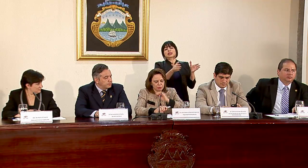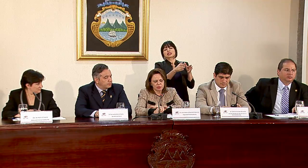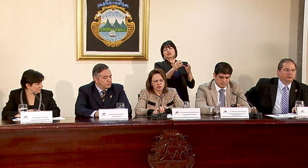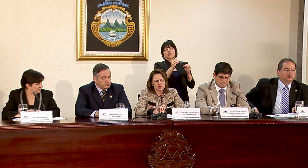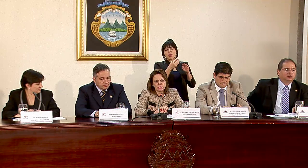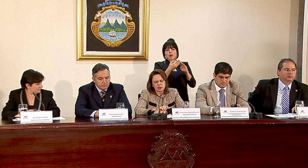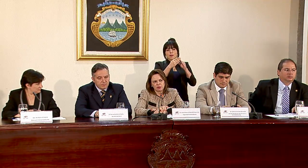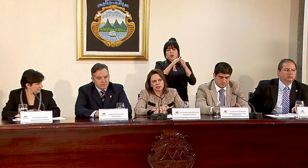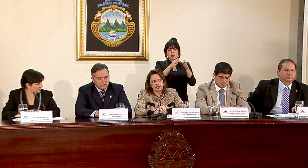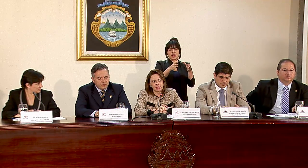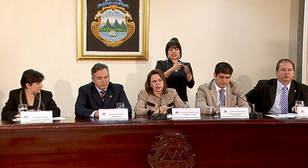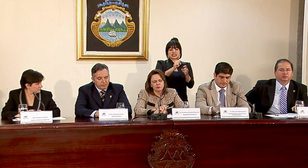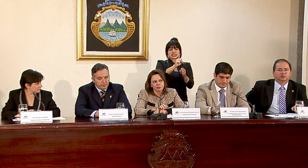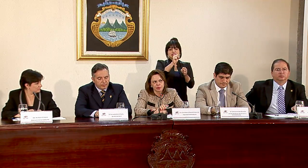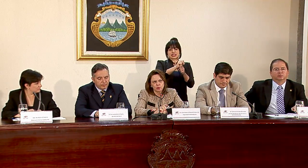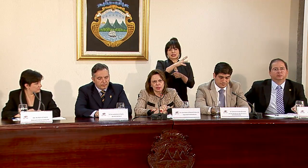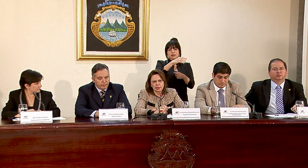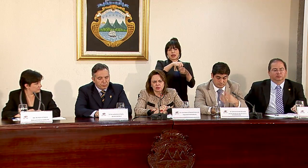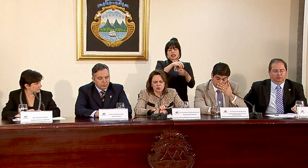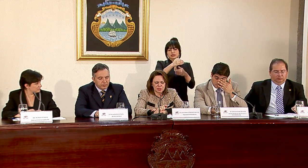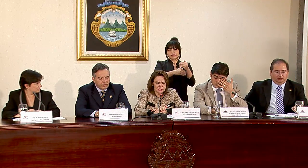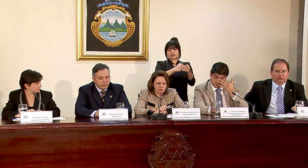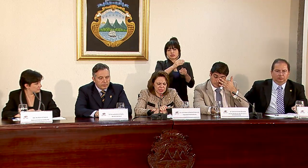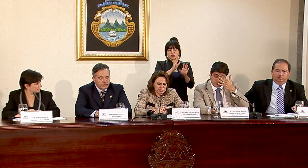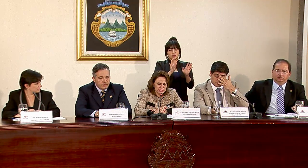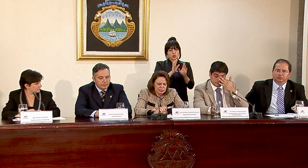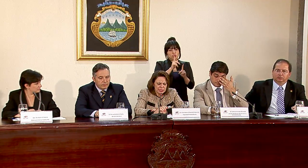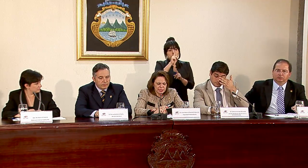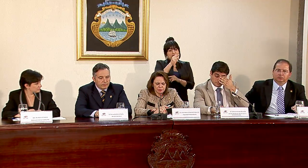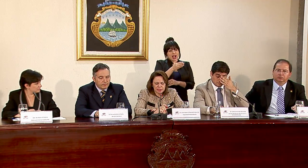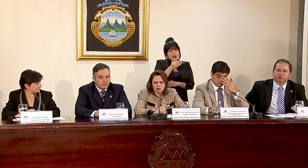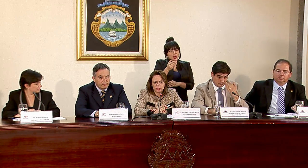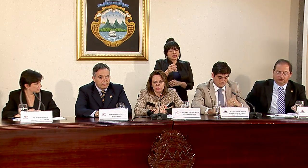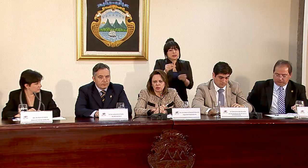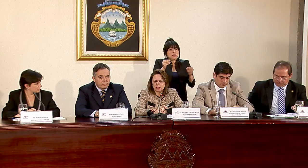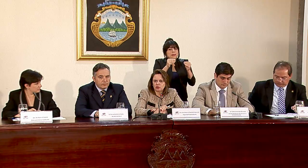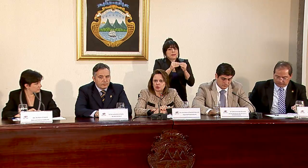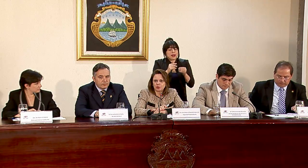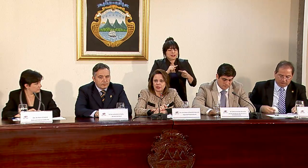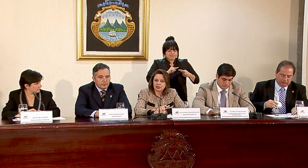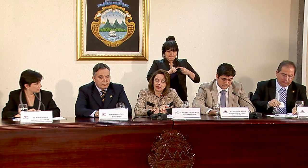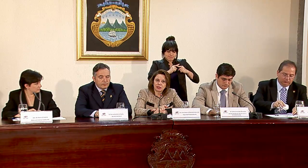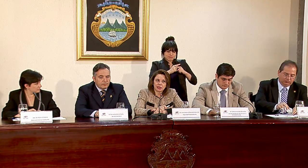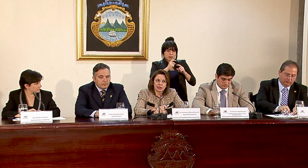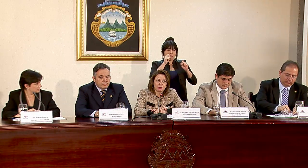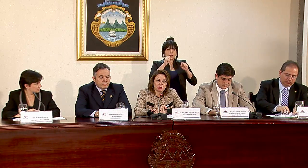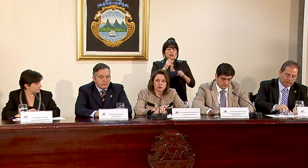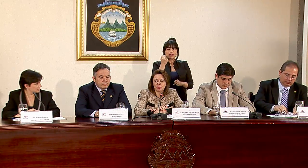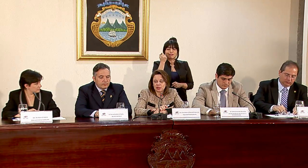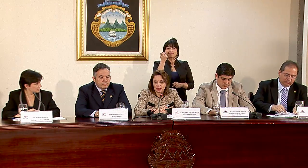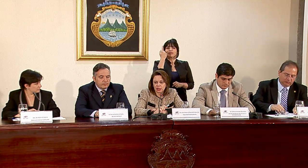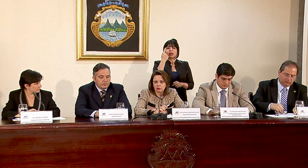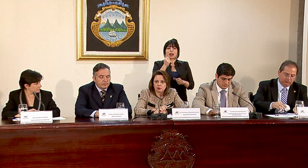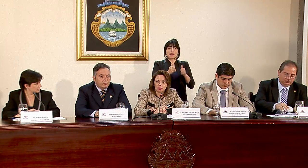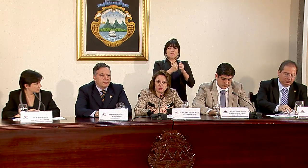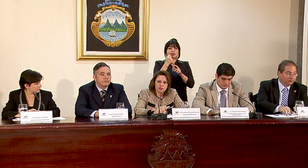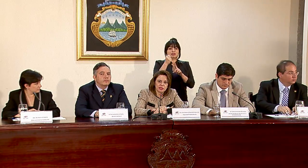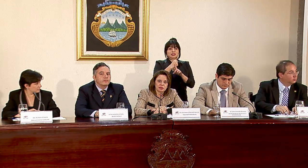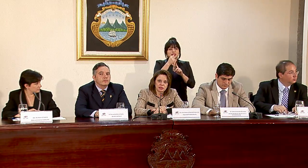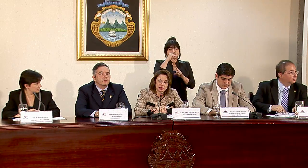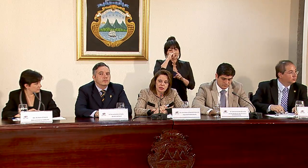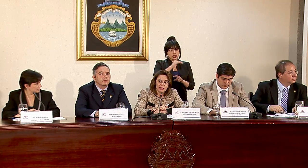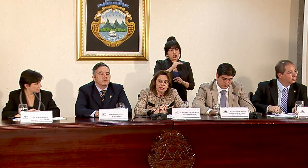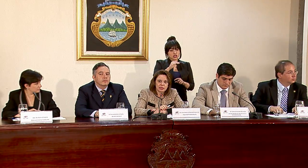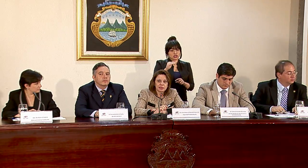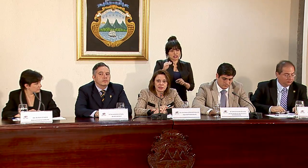una población sistematizada. Una de las cosas que más realmente nos ha dolido es poder entender que la mayor violencia que viven los niños